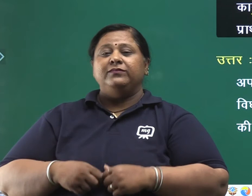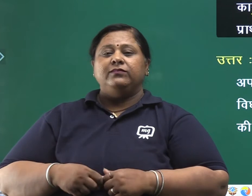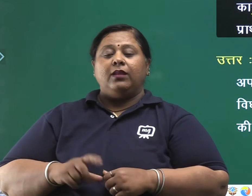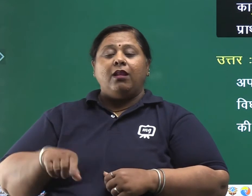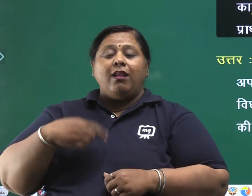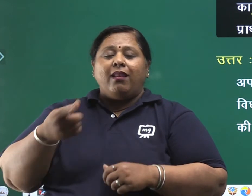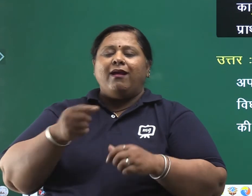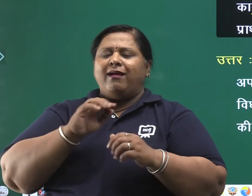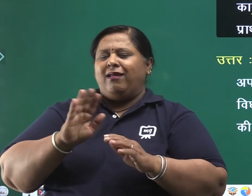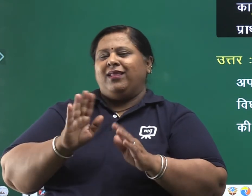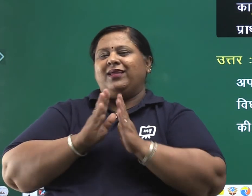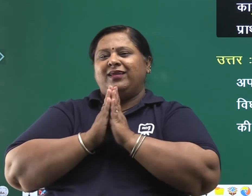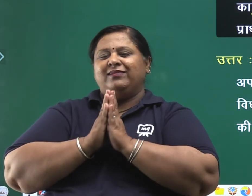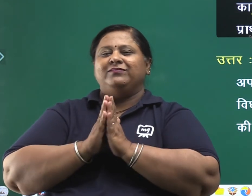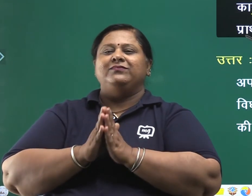न डालने की